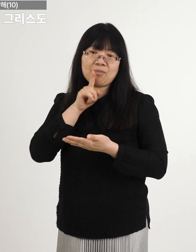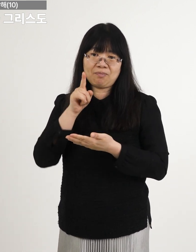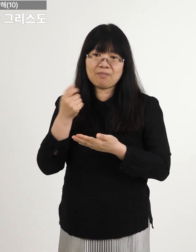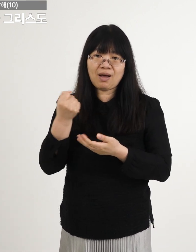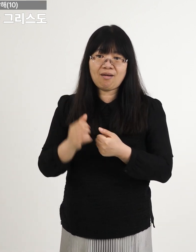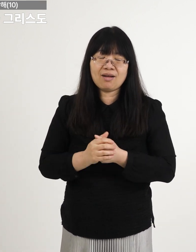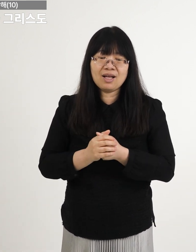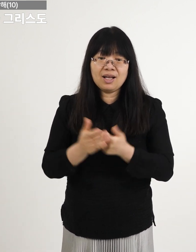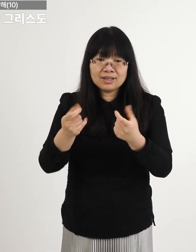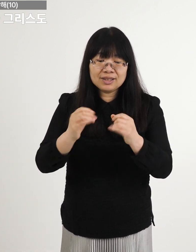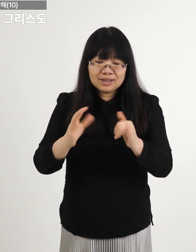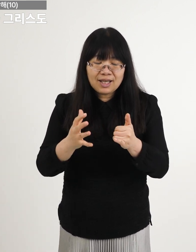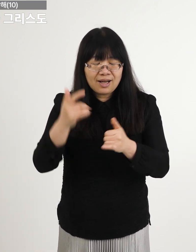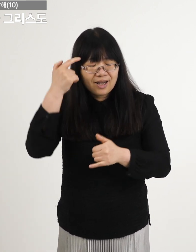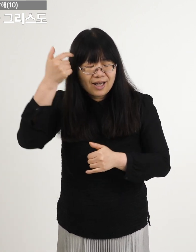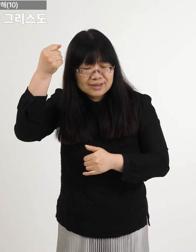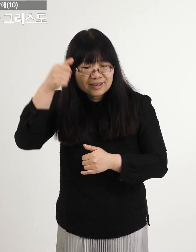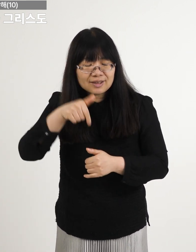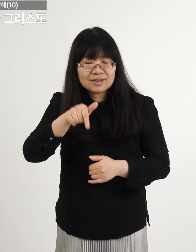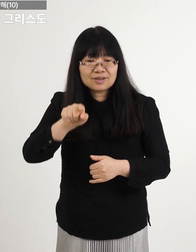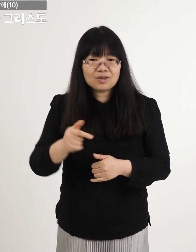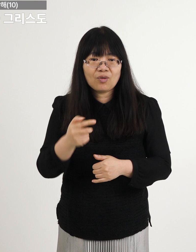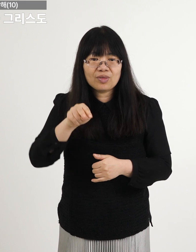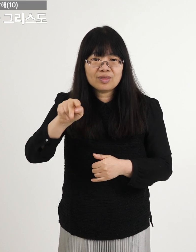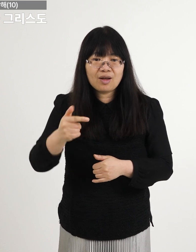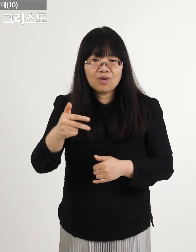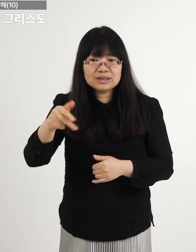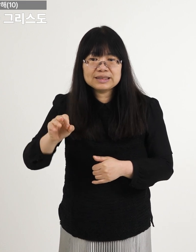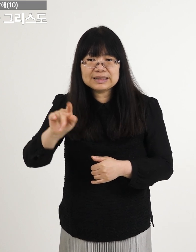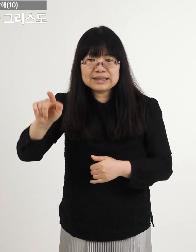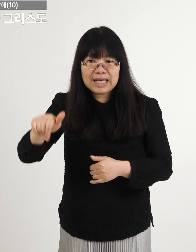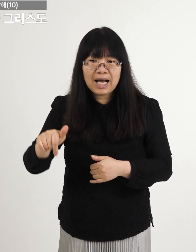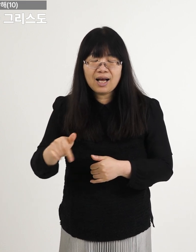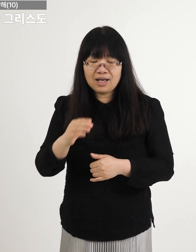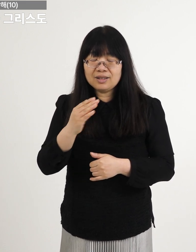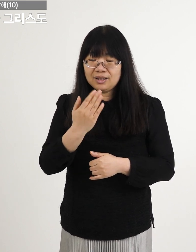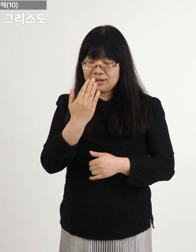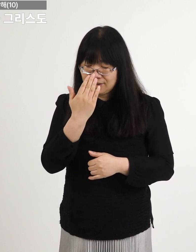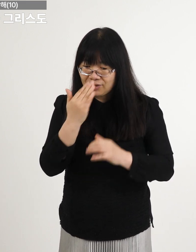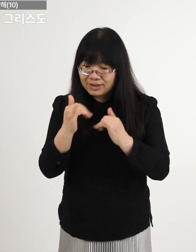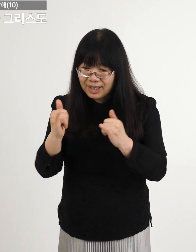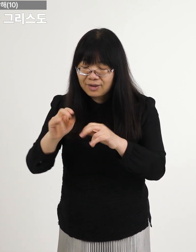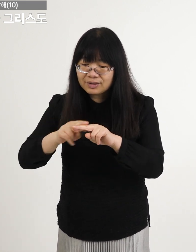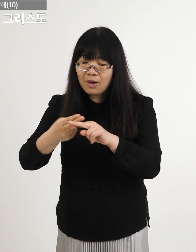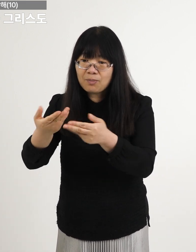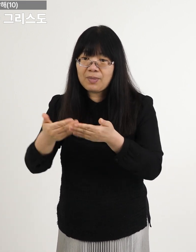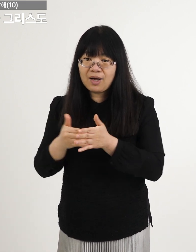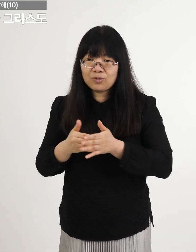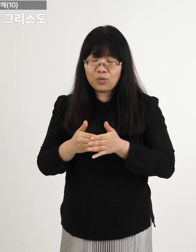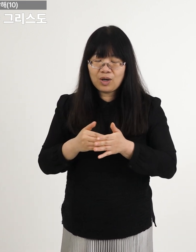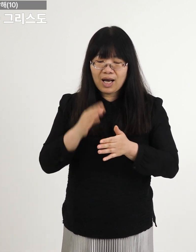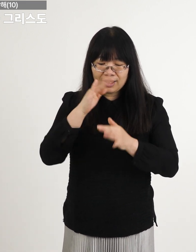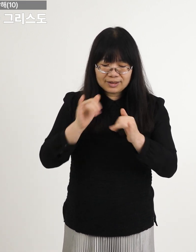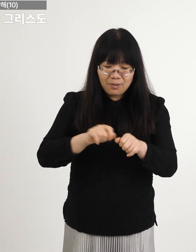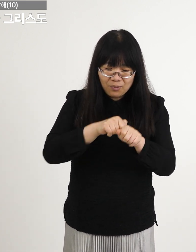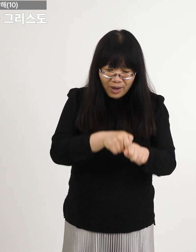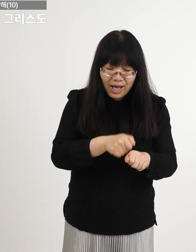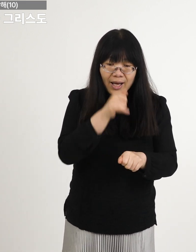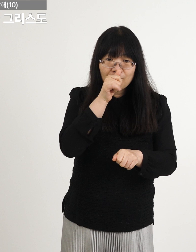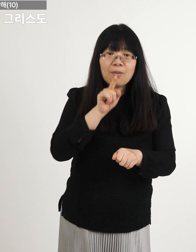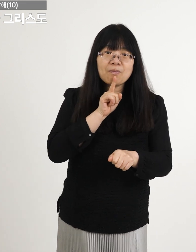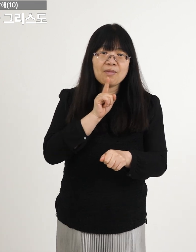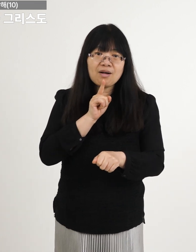있었던 권선징악적인 의식 구조로 하나님의 이름을 빙자해서 차가운 율법적